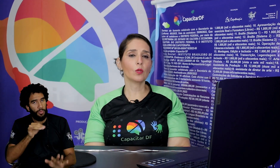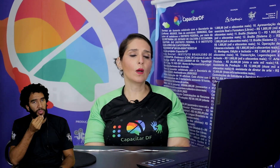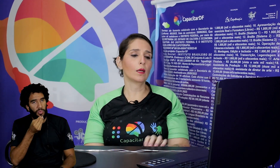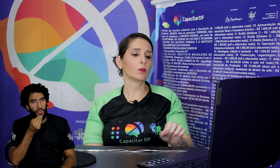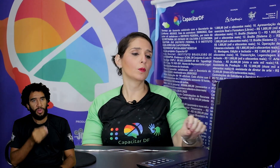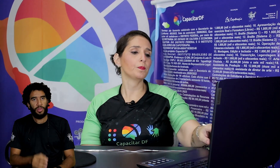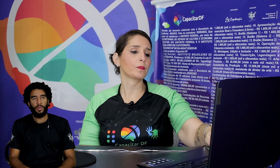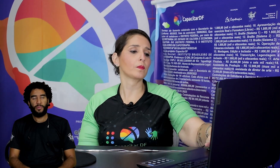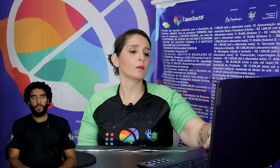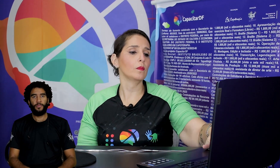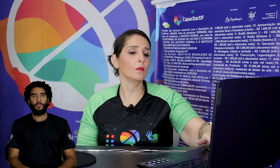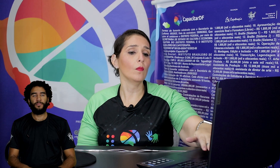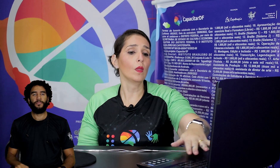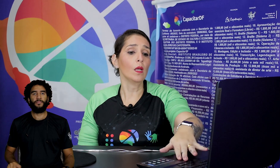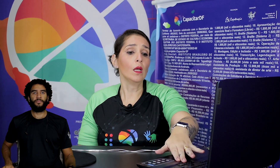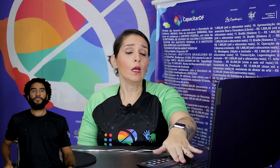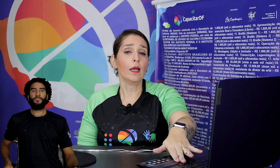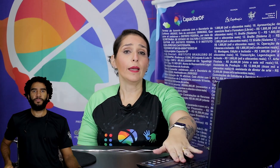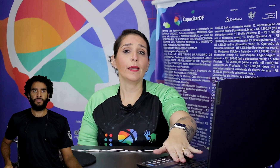Continuando.